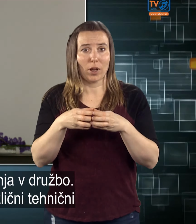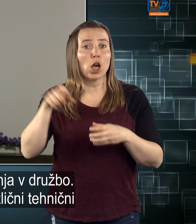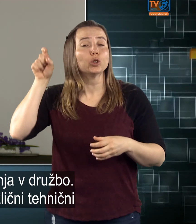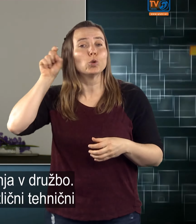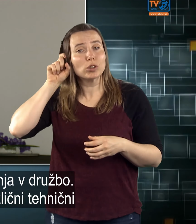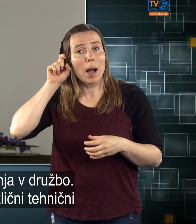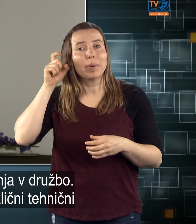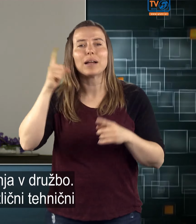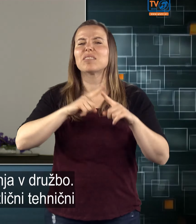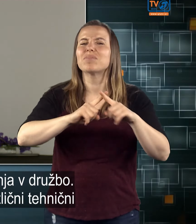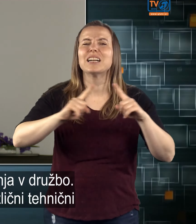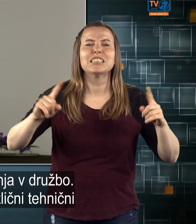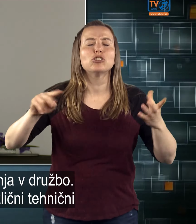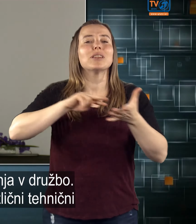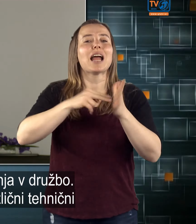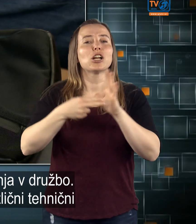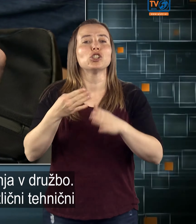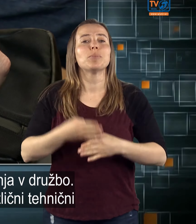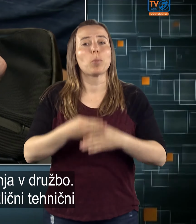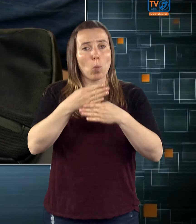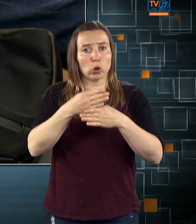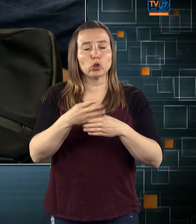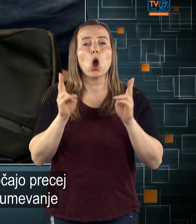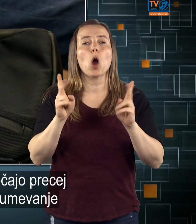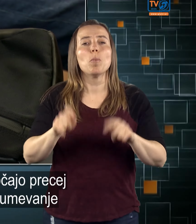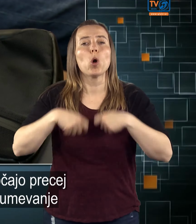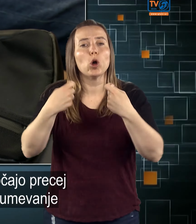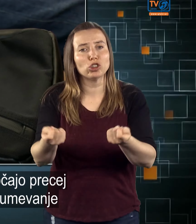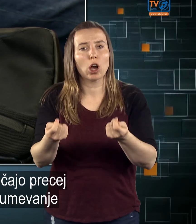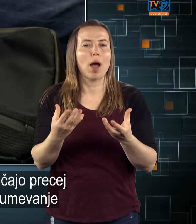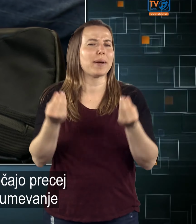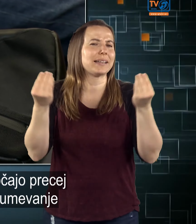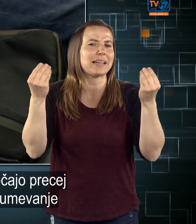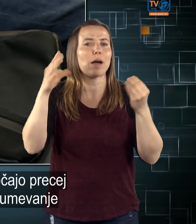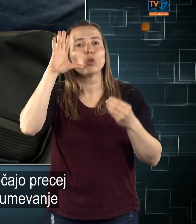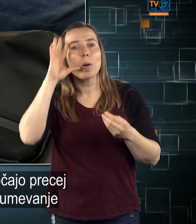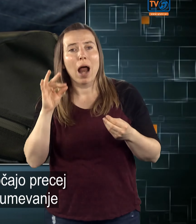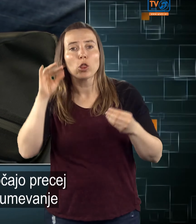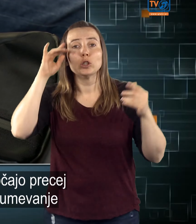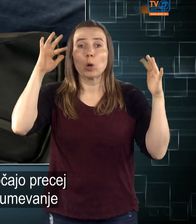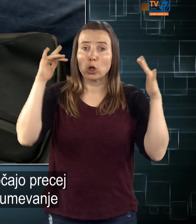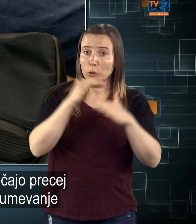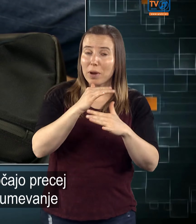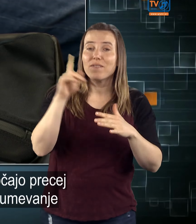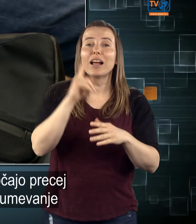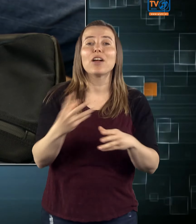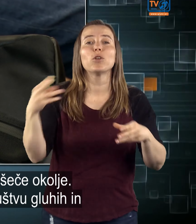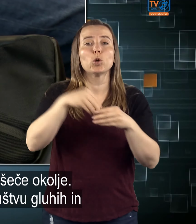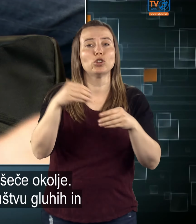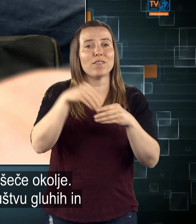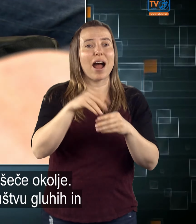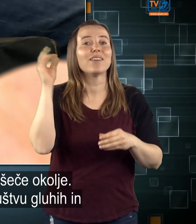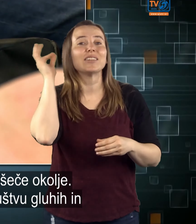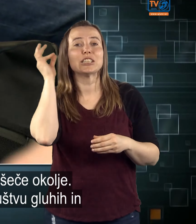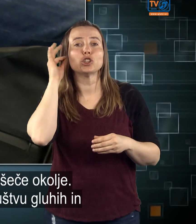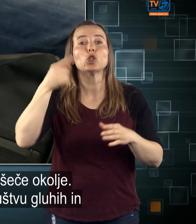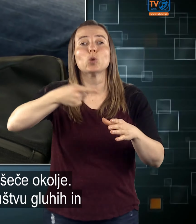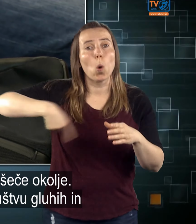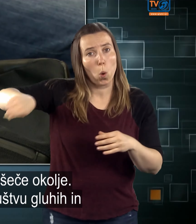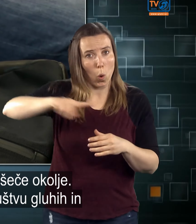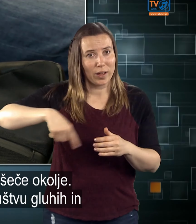Slušni aparati in različni tehnični pripomočki omogočajo precej normalno sporozumevanje in